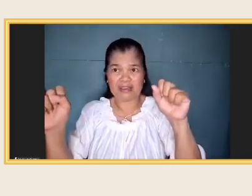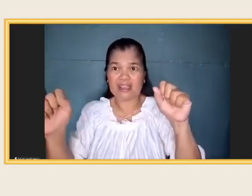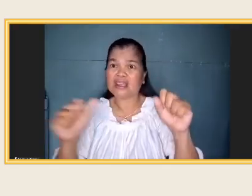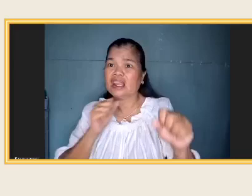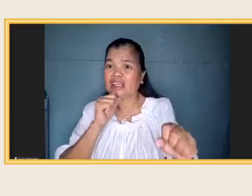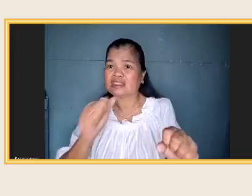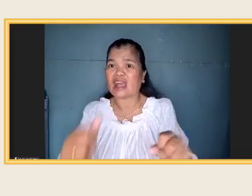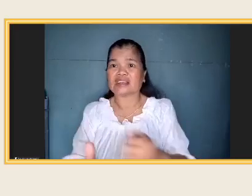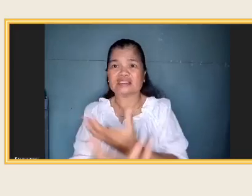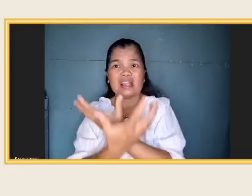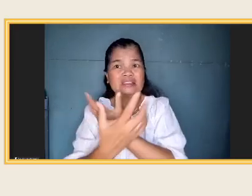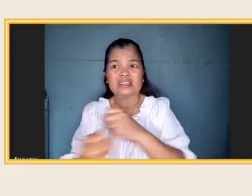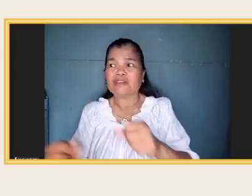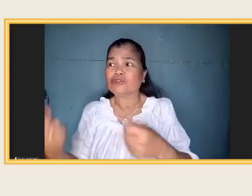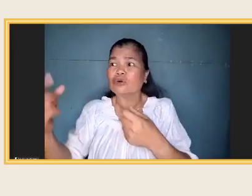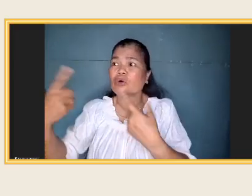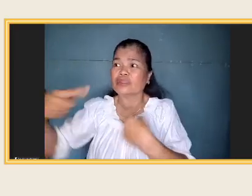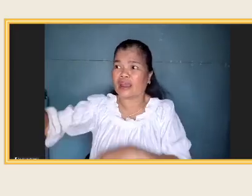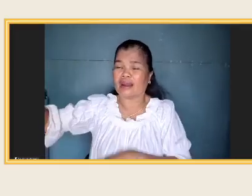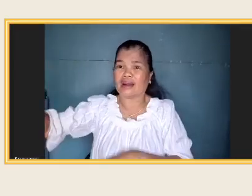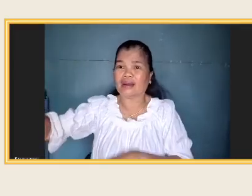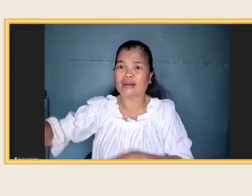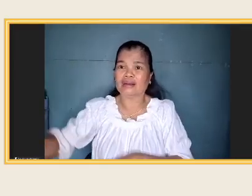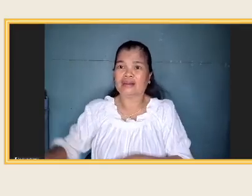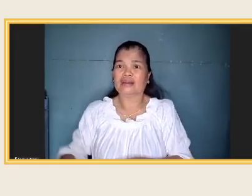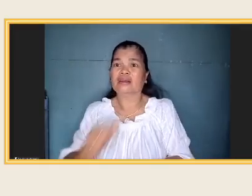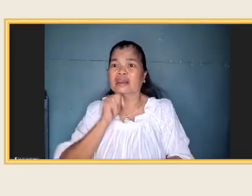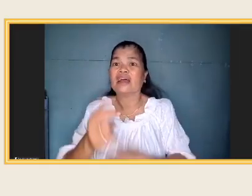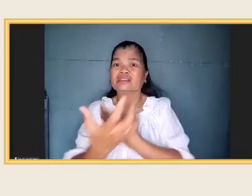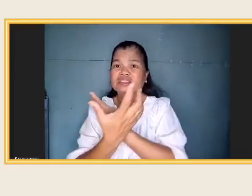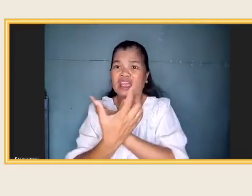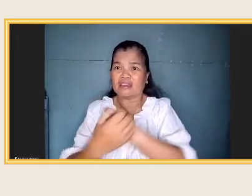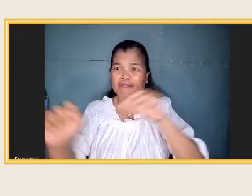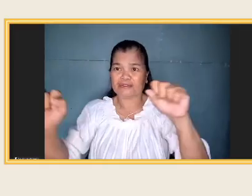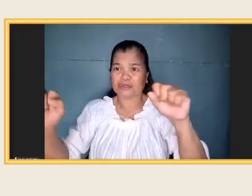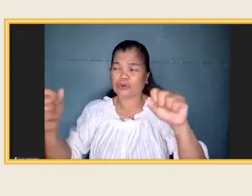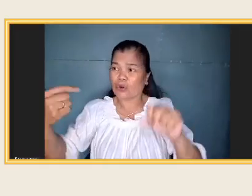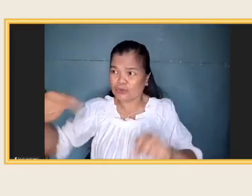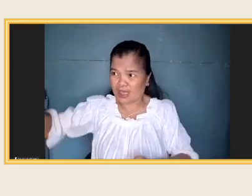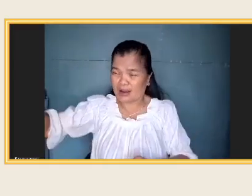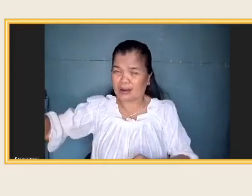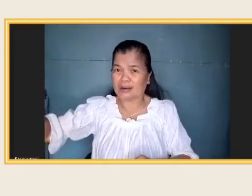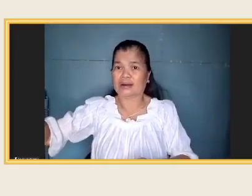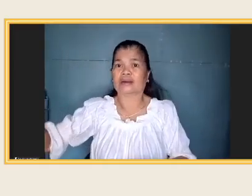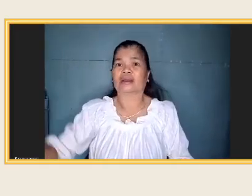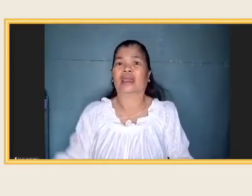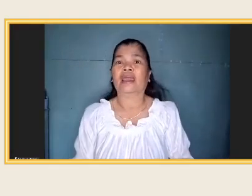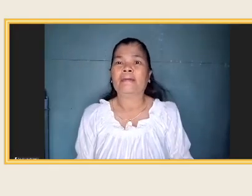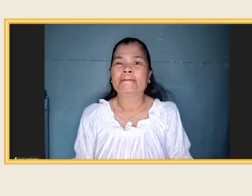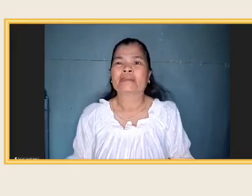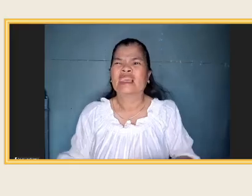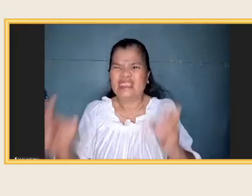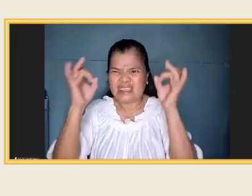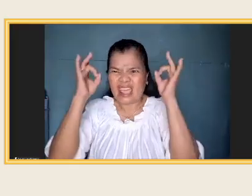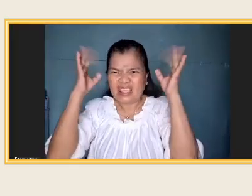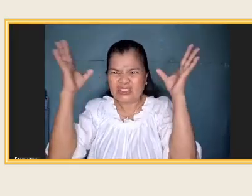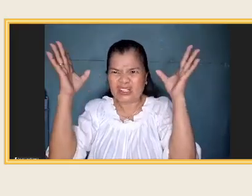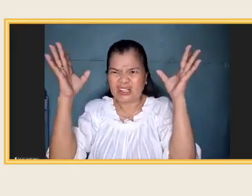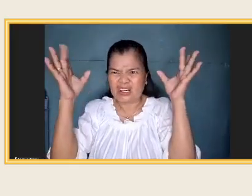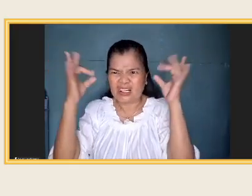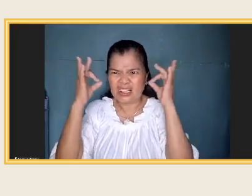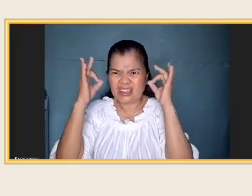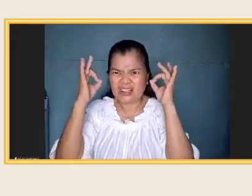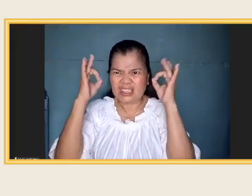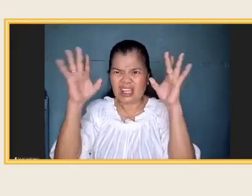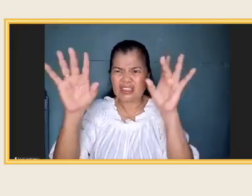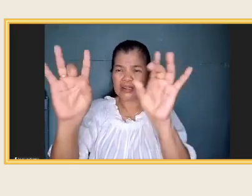safe. Hindi ligtas. Not safe to go there. Not safe to go there. Okay?